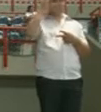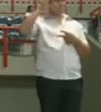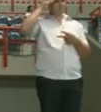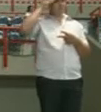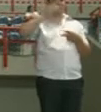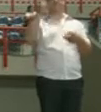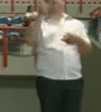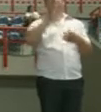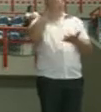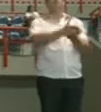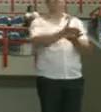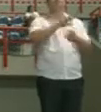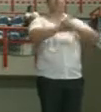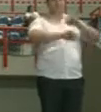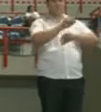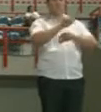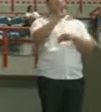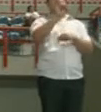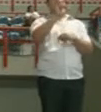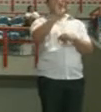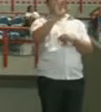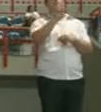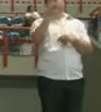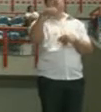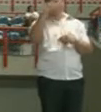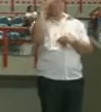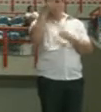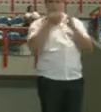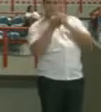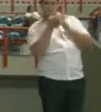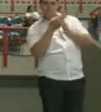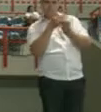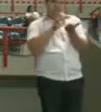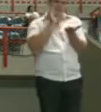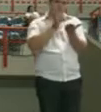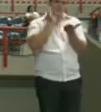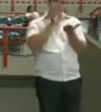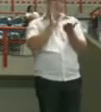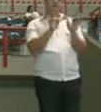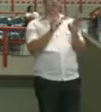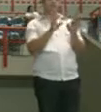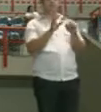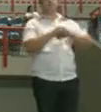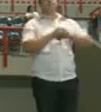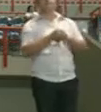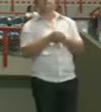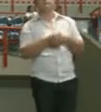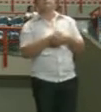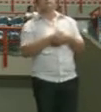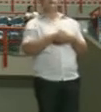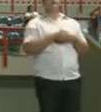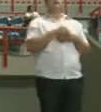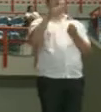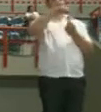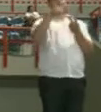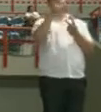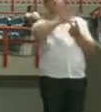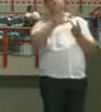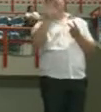das oligarquias, no caso, produtoras de café. Duas regiões do